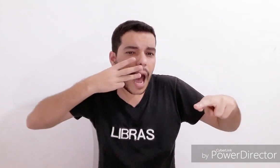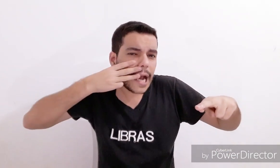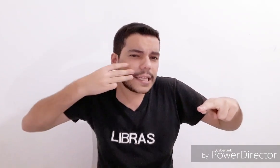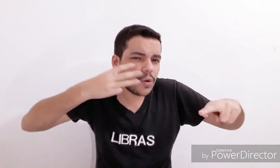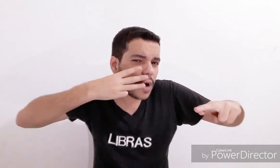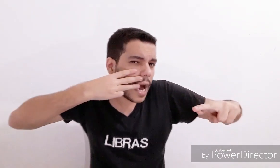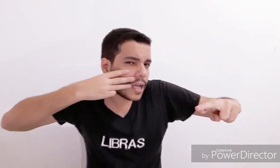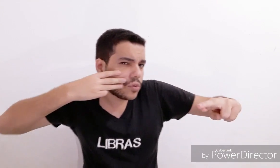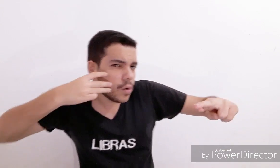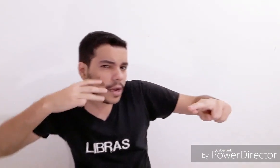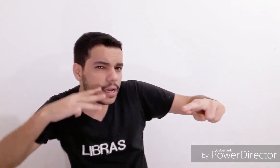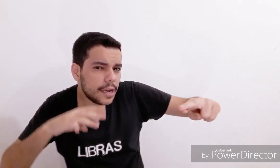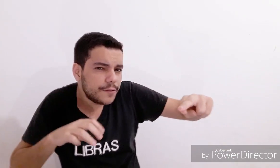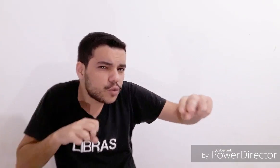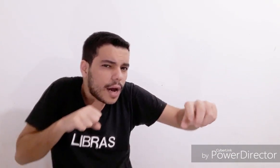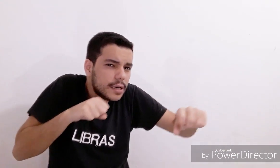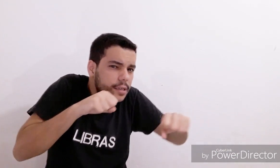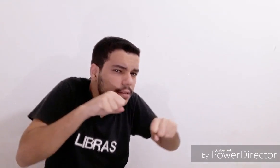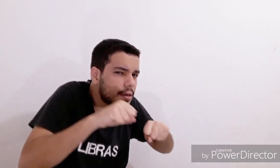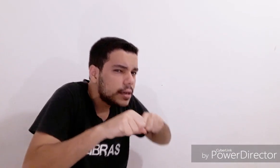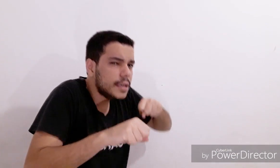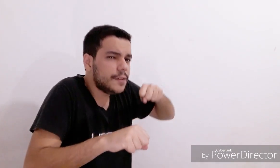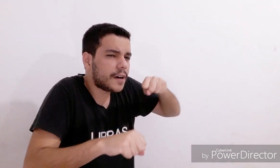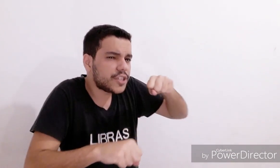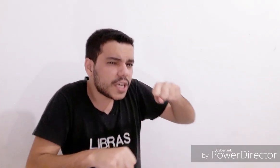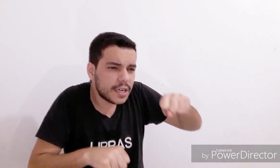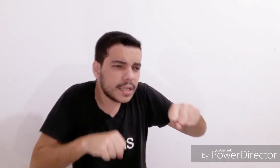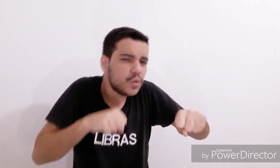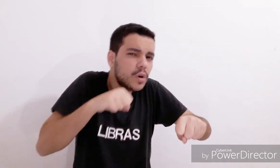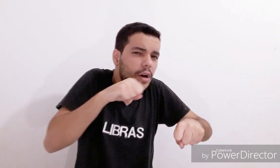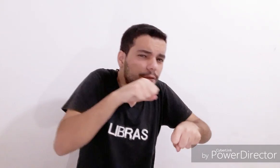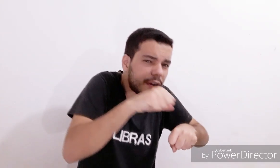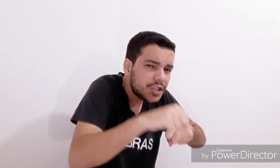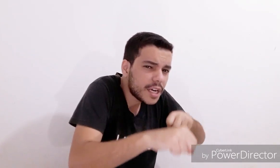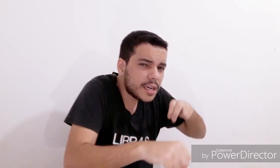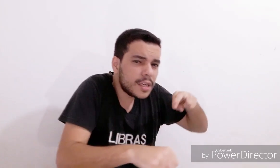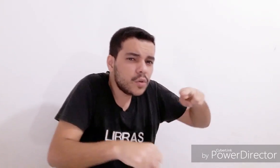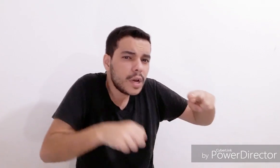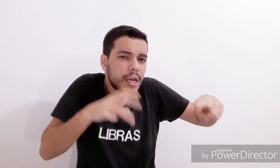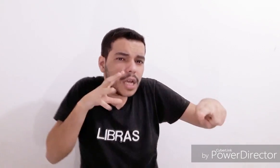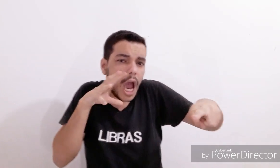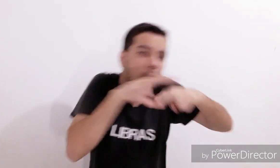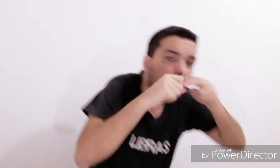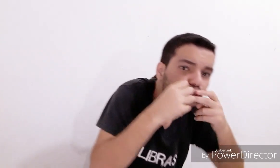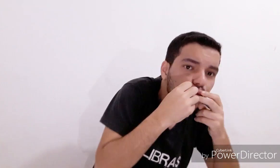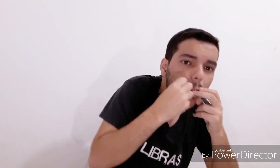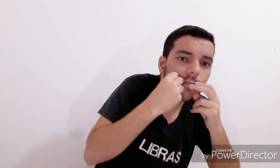aí tem um gato, ele visualiza e vai chegando e